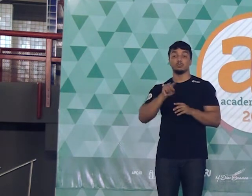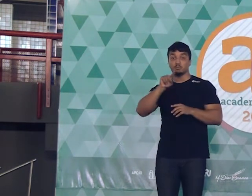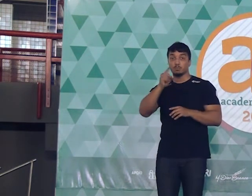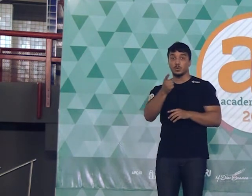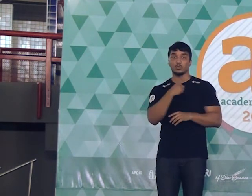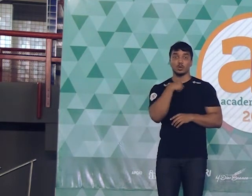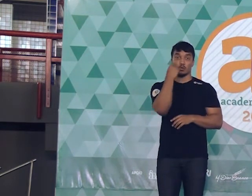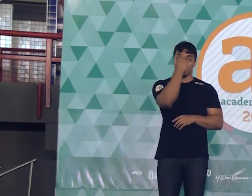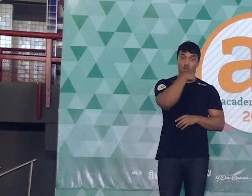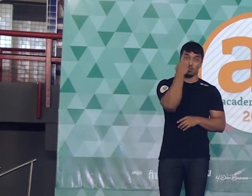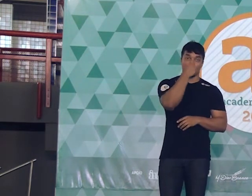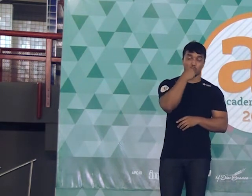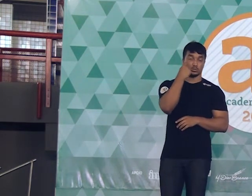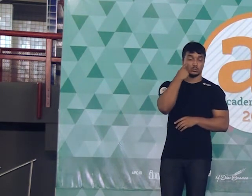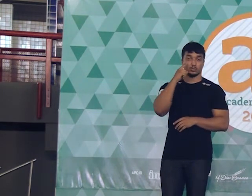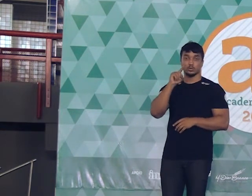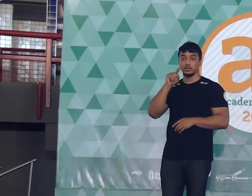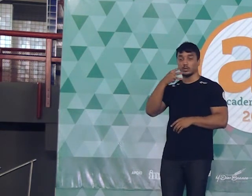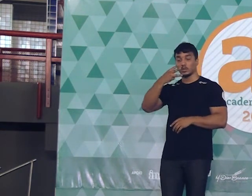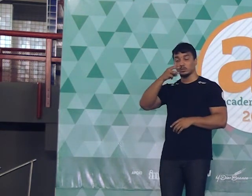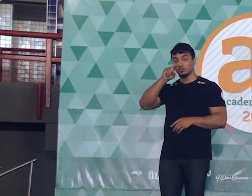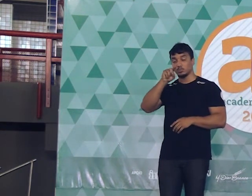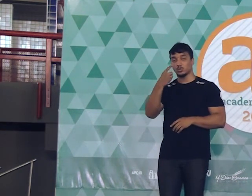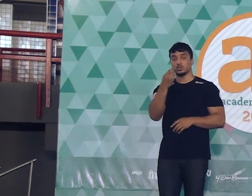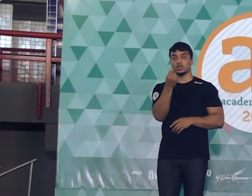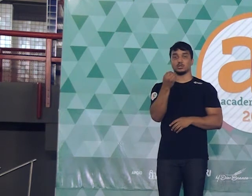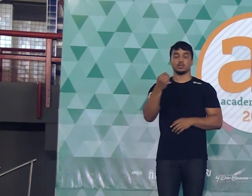cada hora 3.600 segundos.